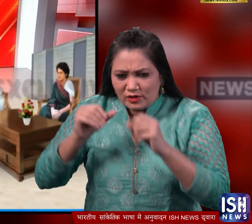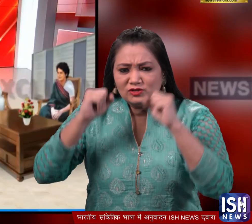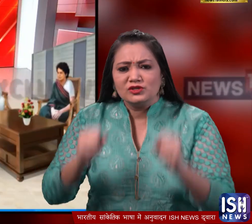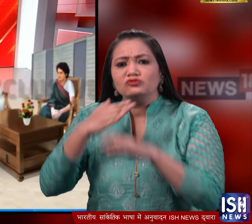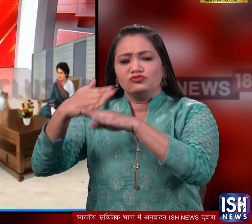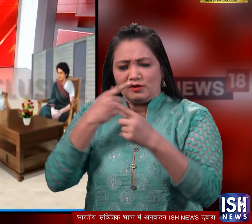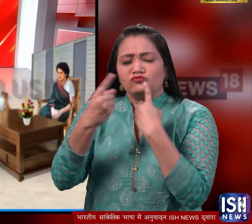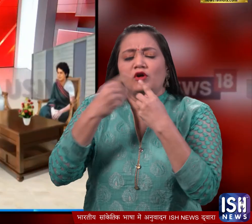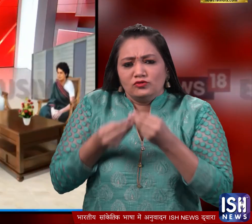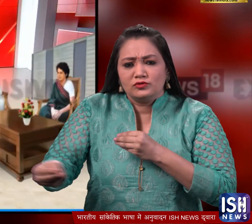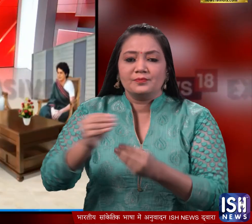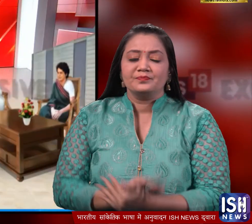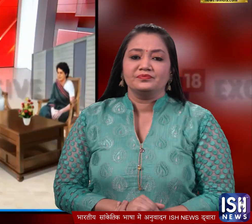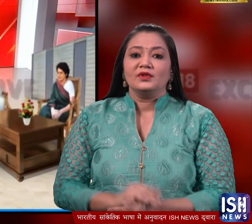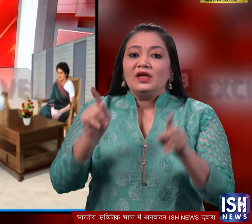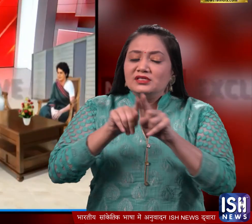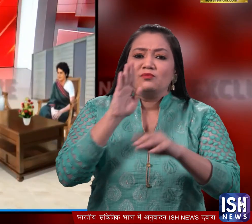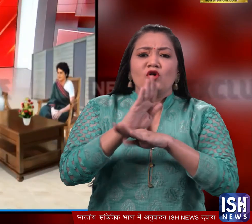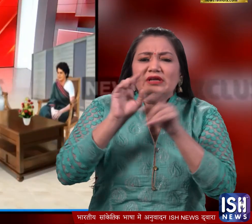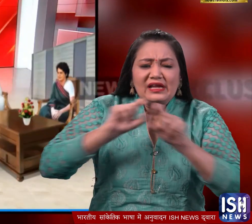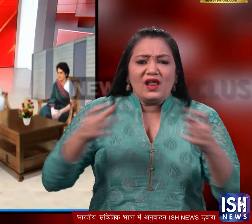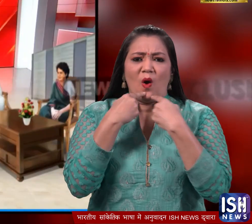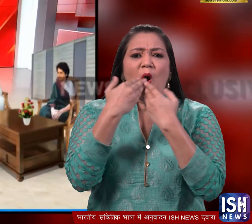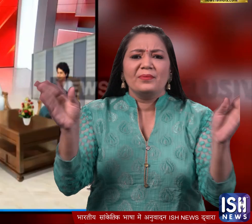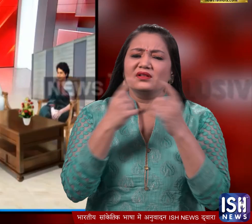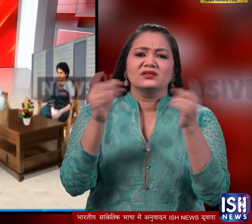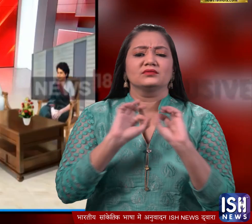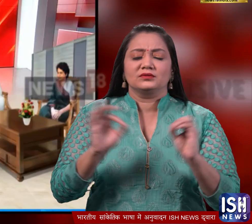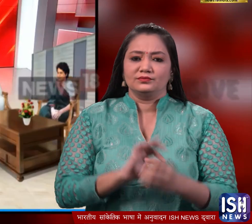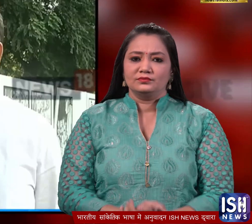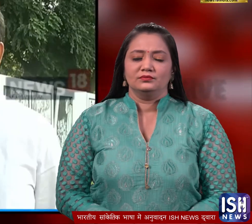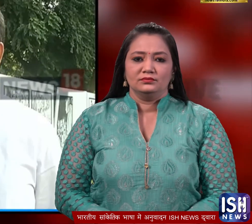बाकी है। यही नहीं, कांग्रेस भी इन अटकलों पर खुलकर कुछ नहीं बोल रही।